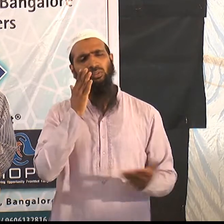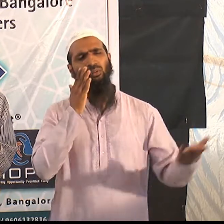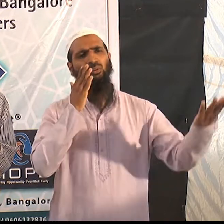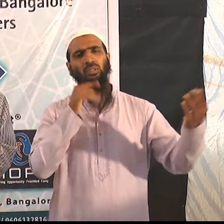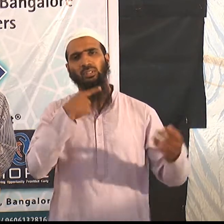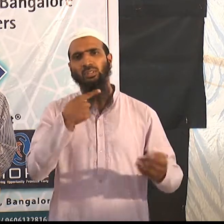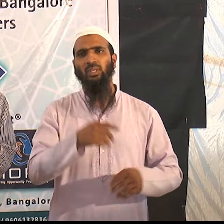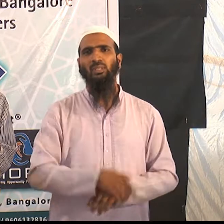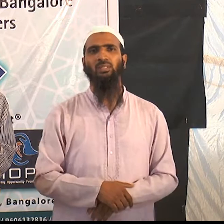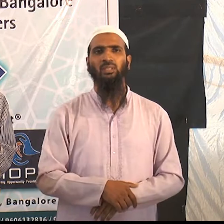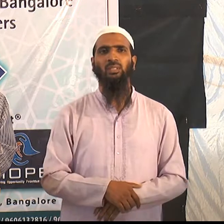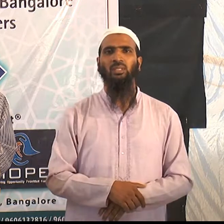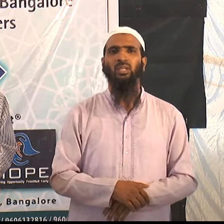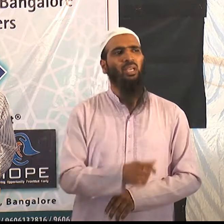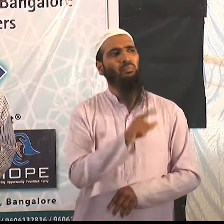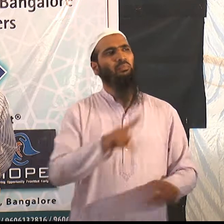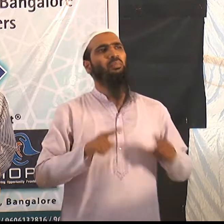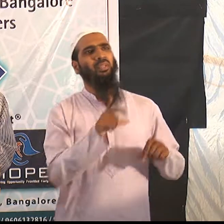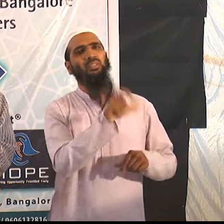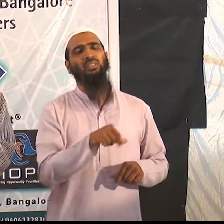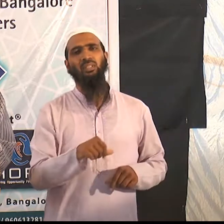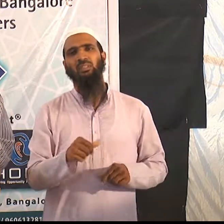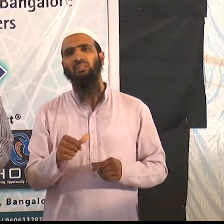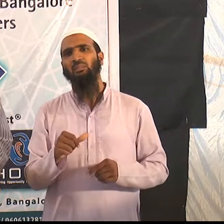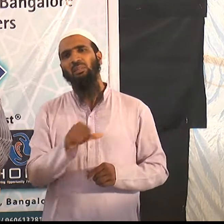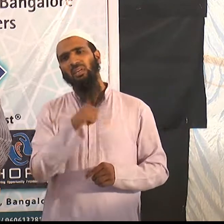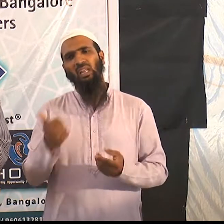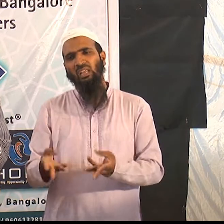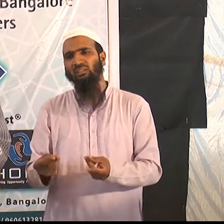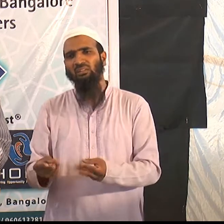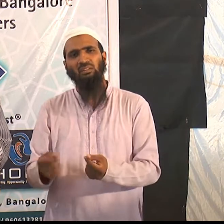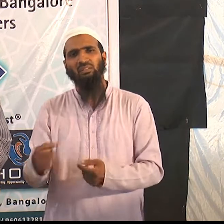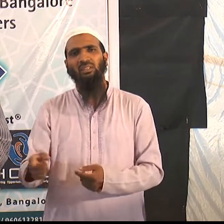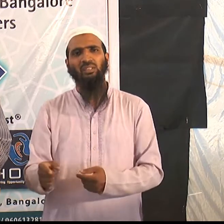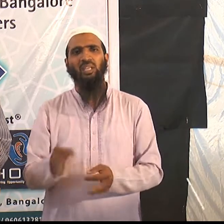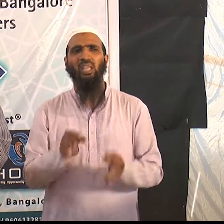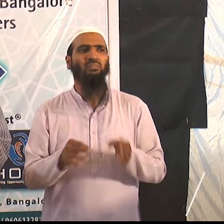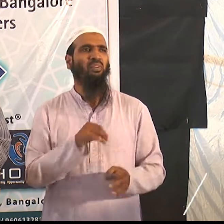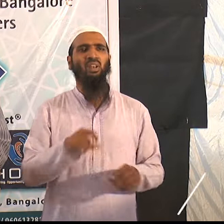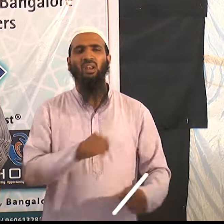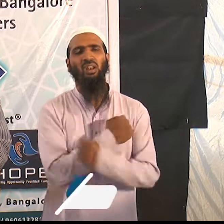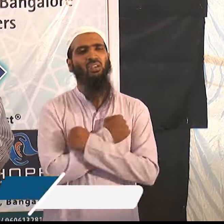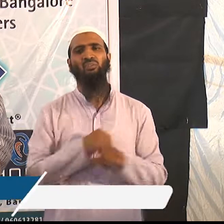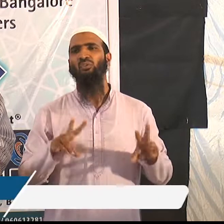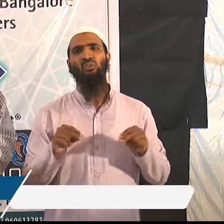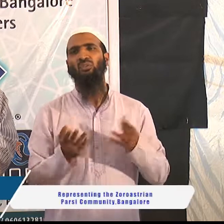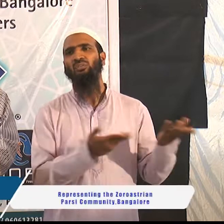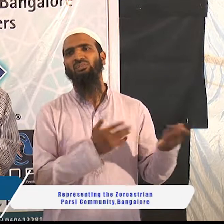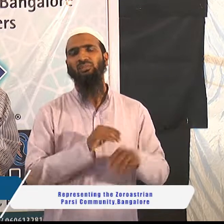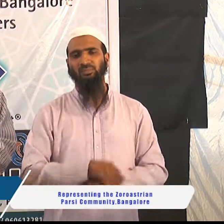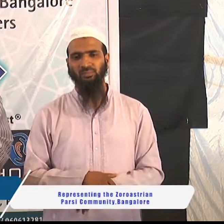मिल जाती है जिंदगी, देखते जाओ. My friends, with this love that I talk